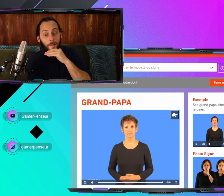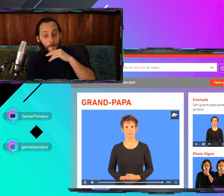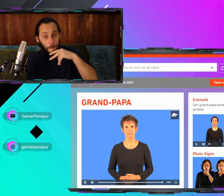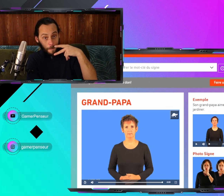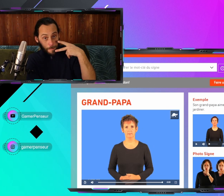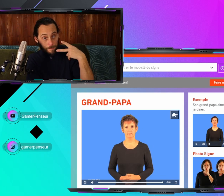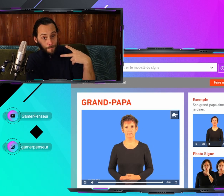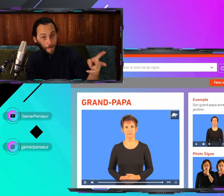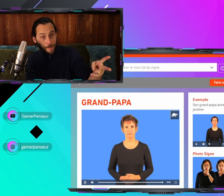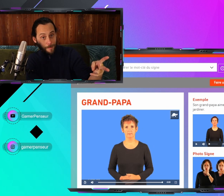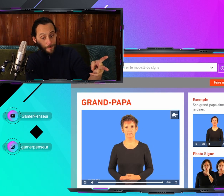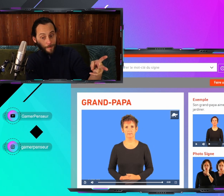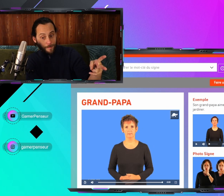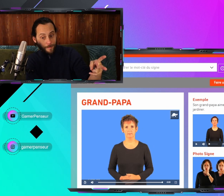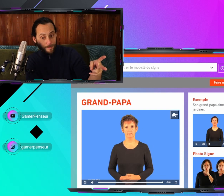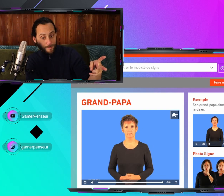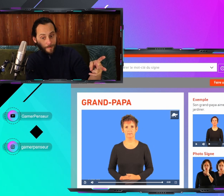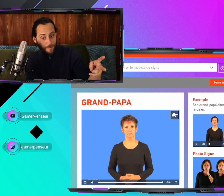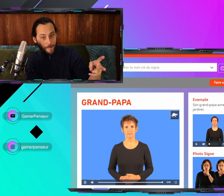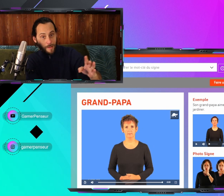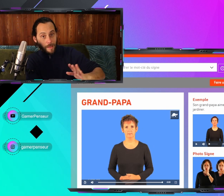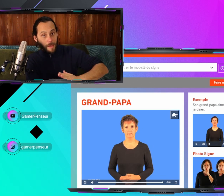grand-papa Pi